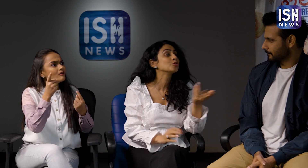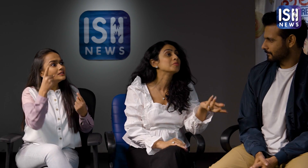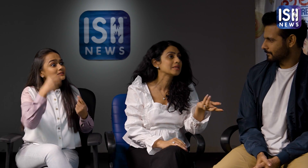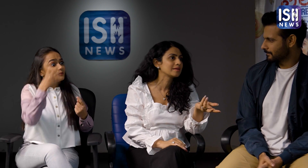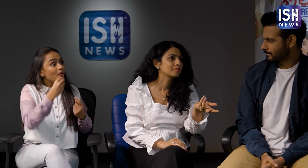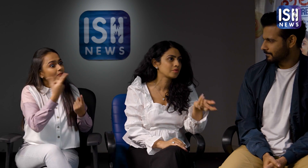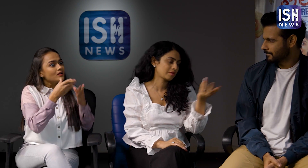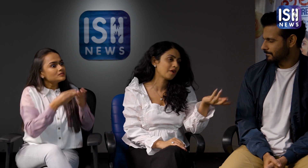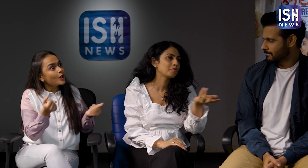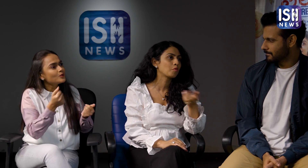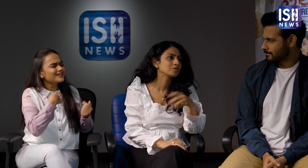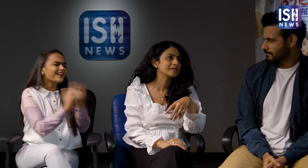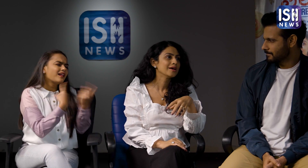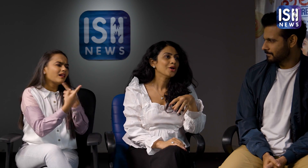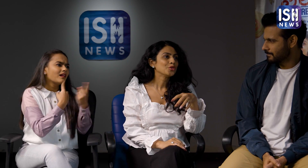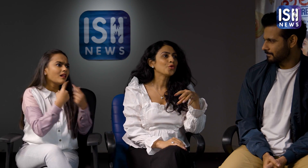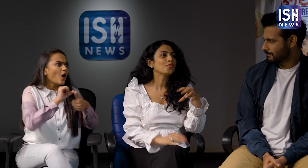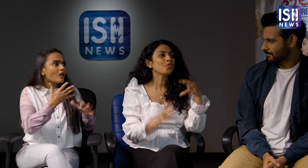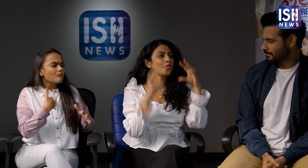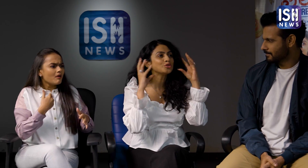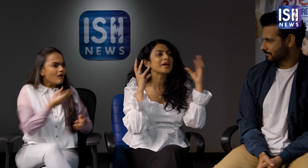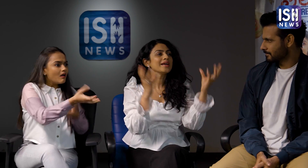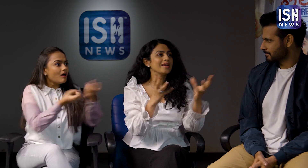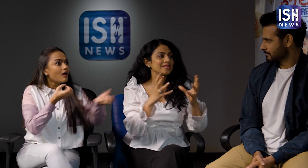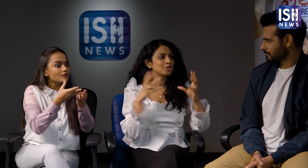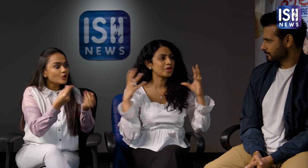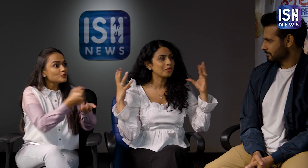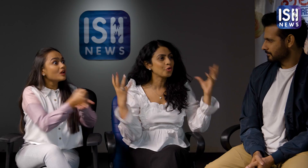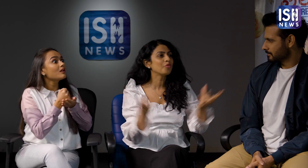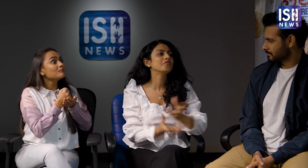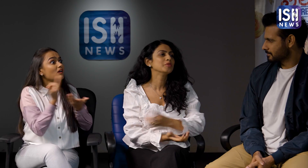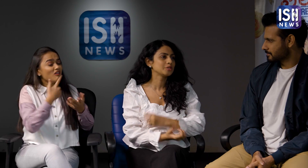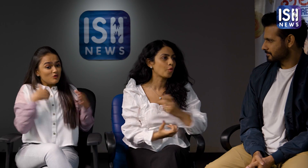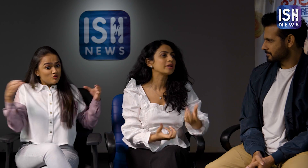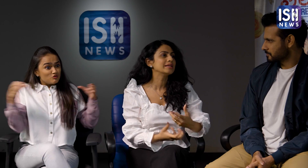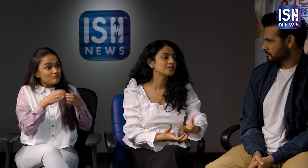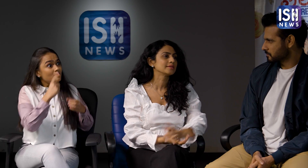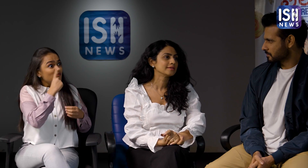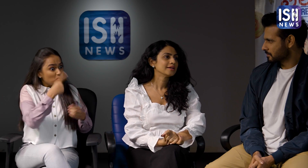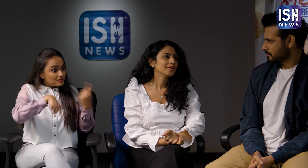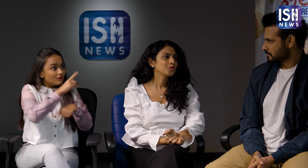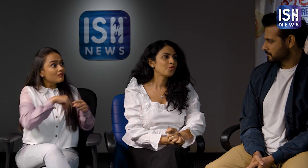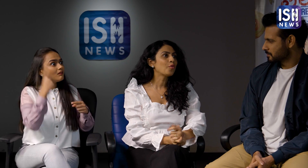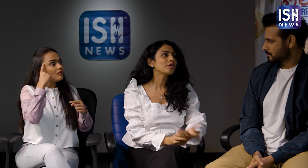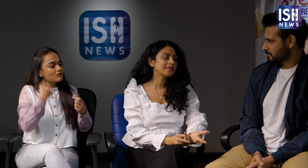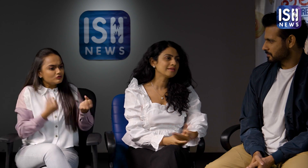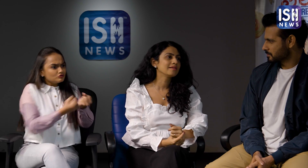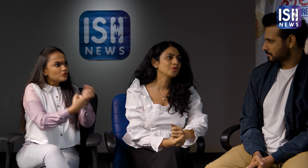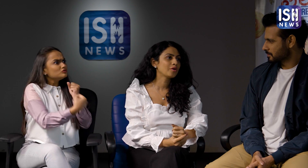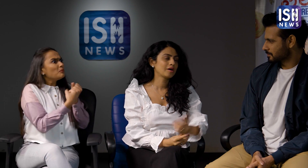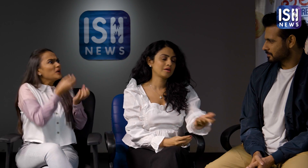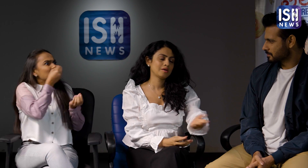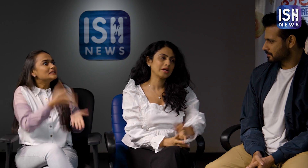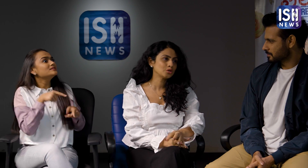उनको सोल्यूशन मिल जाता है काफ़ी प्रॉब्लम्स की। तो वो जो आइडिया है दैट यू हैव अ ग्रुप ऑफ विमेन सपोर्टिंग ईच अदर, तो वो